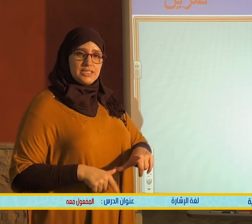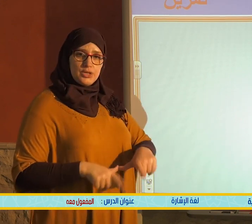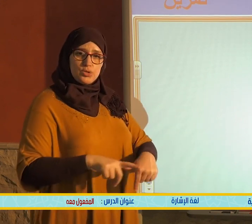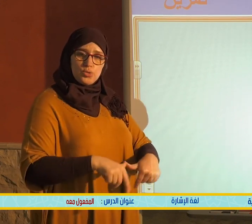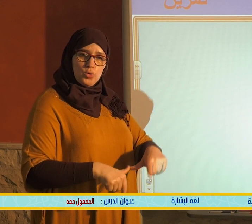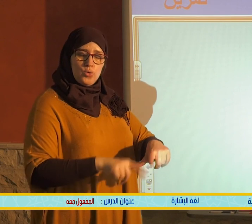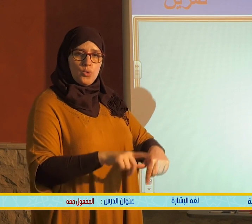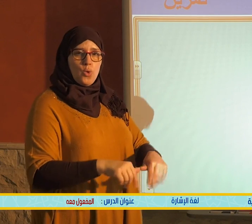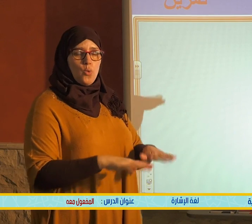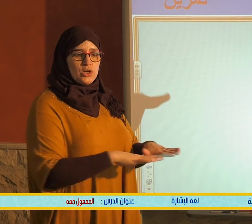سرت